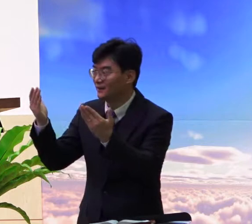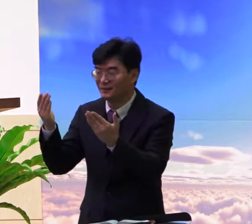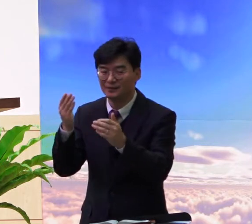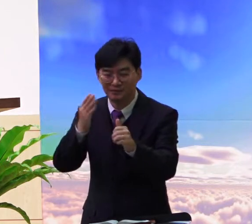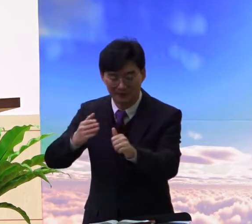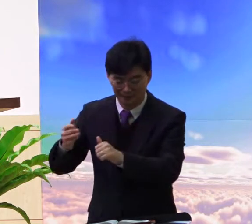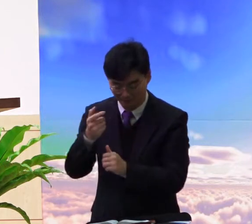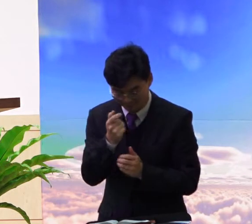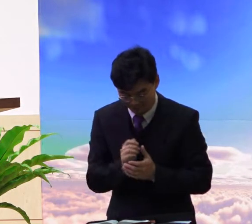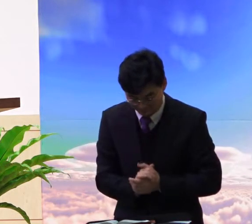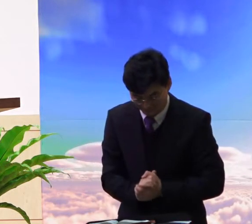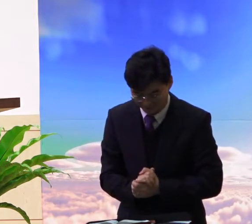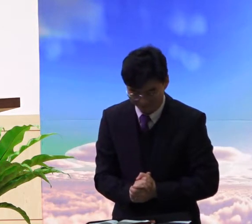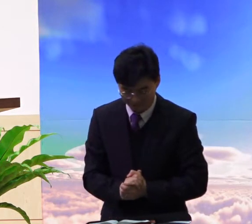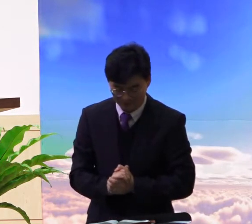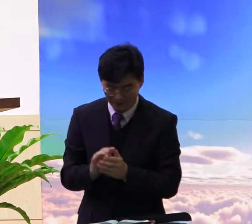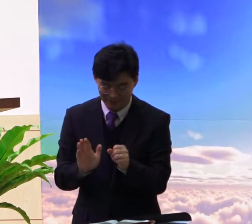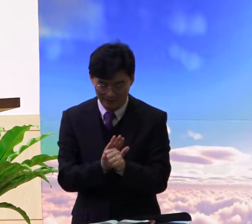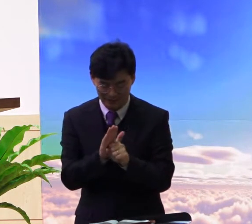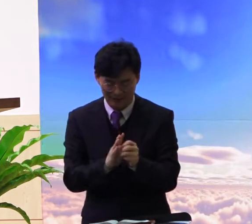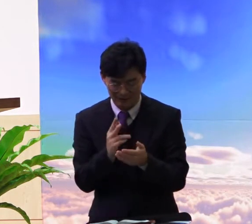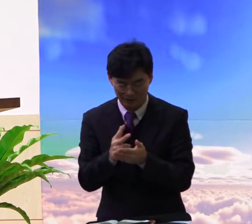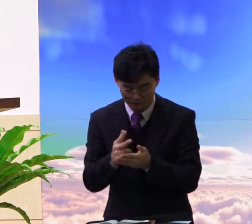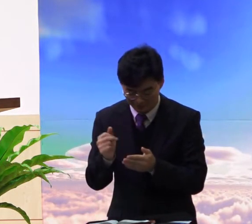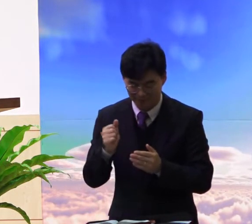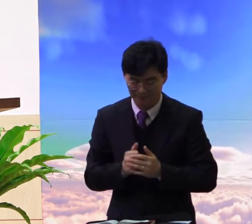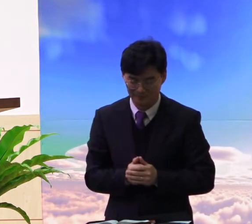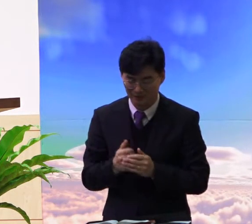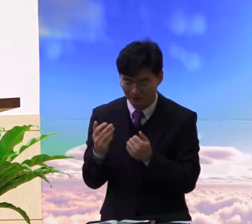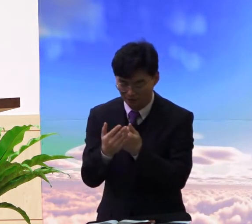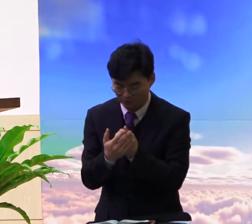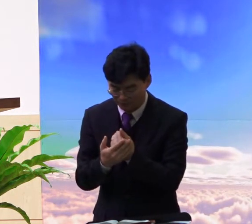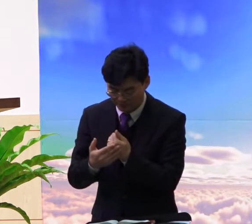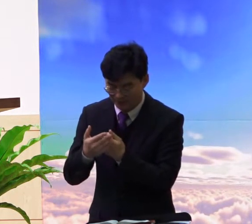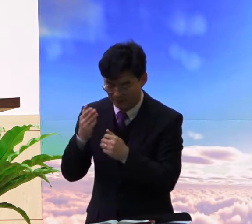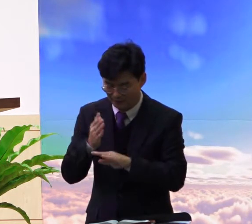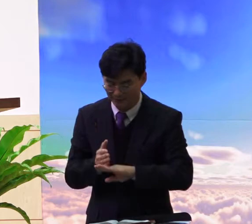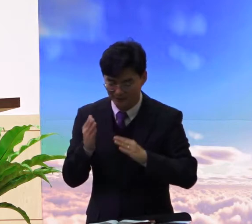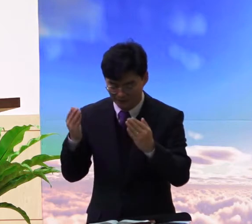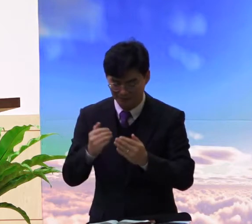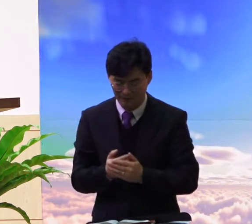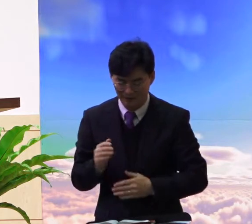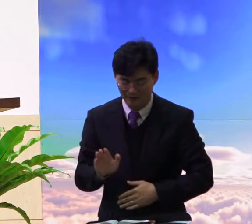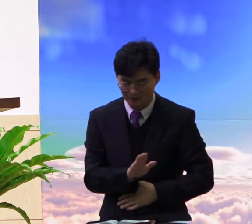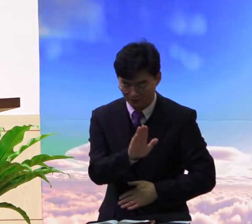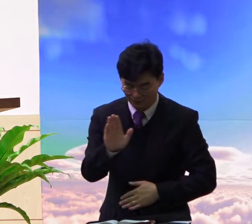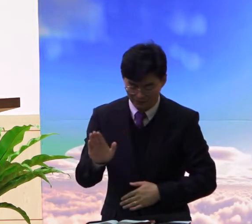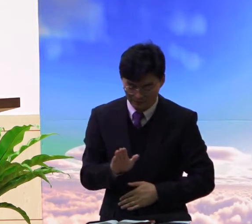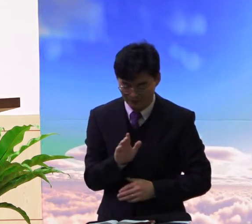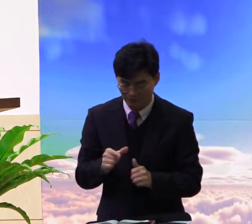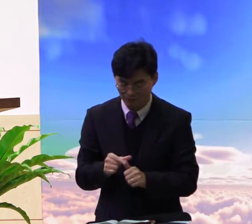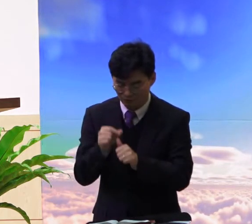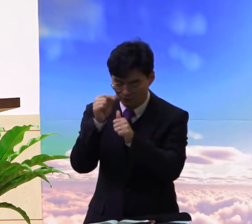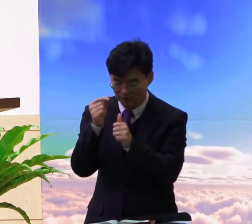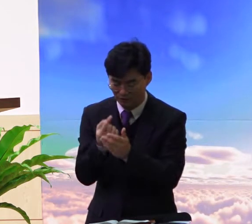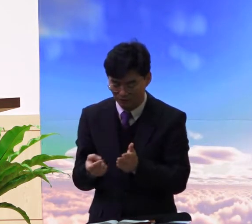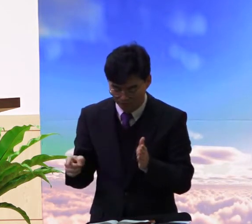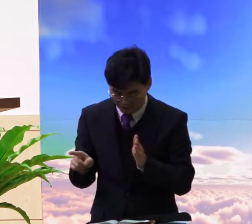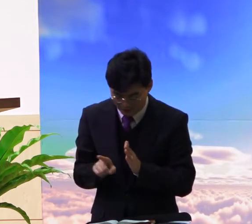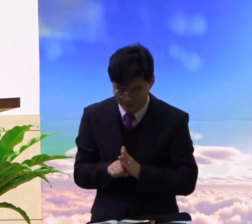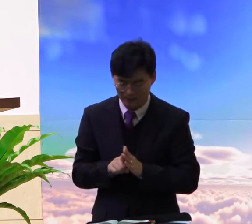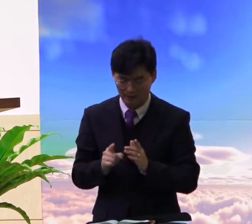기도하겠습니다. 사랑의 주님, 주님의 은혜를 감사합니다. 우리를 살리시고자